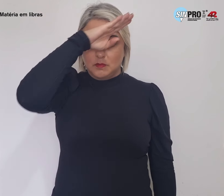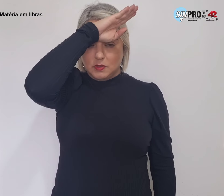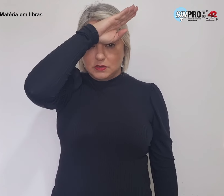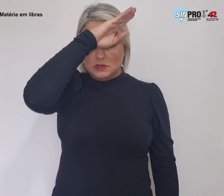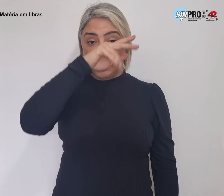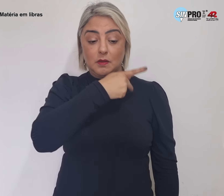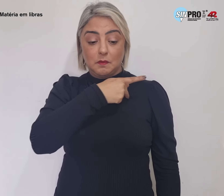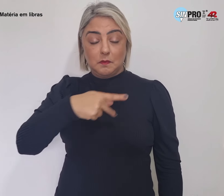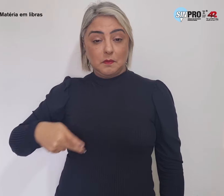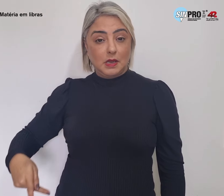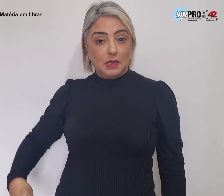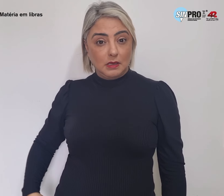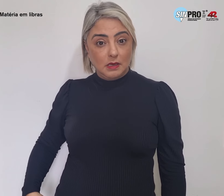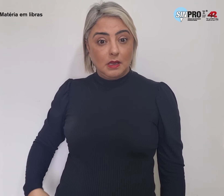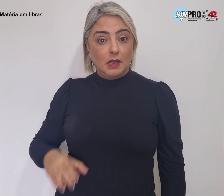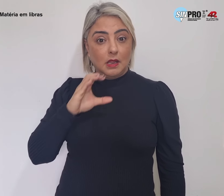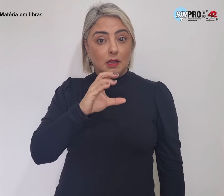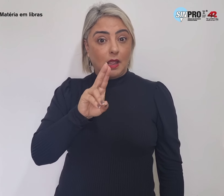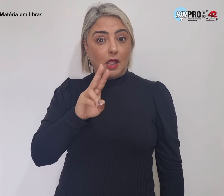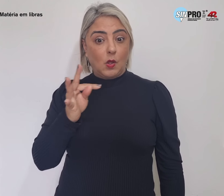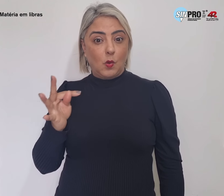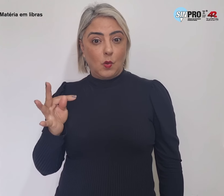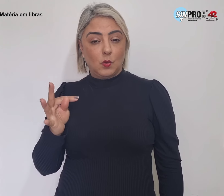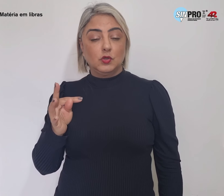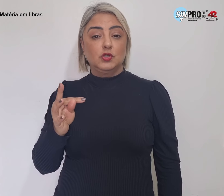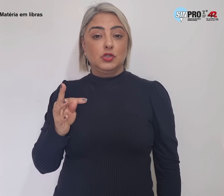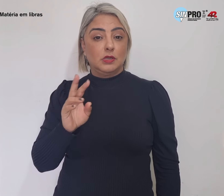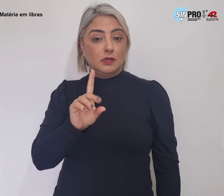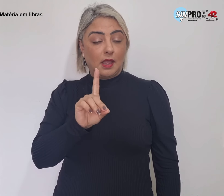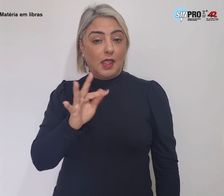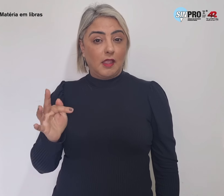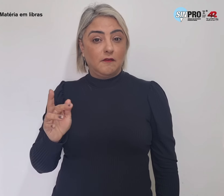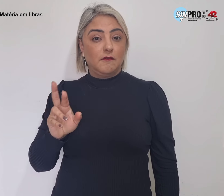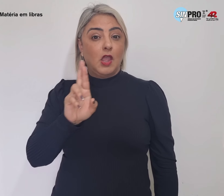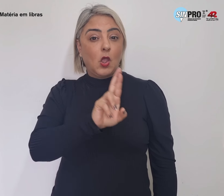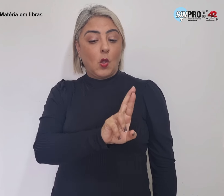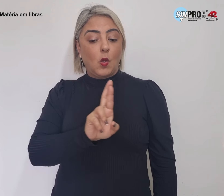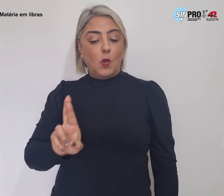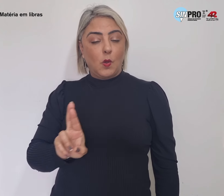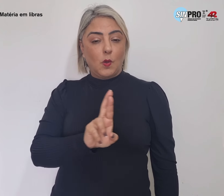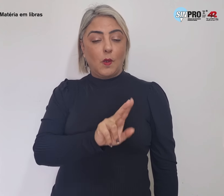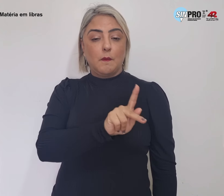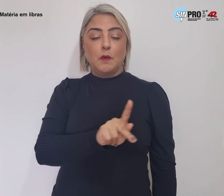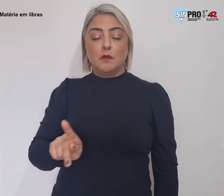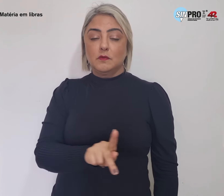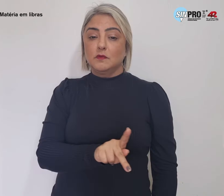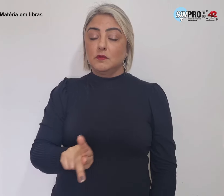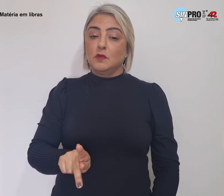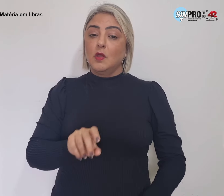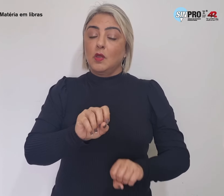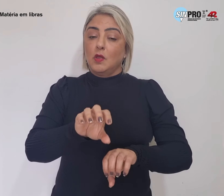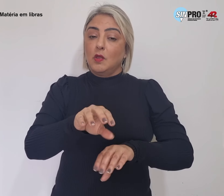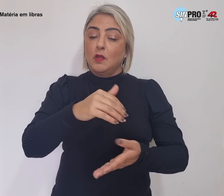da CUT-DF, Rodrigo Rodrigues, professor da Rede Pública de Ensino do Distrito Federal,